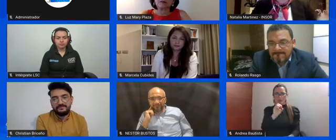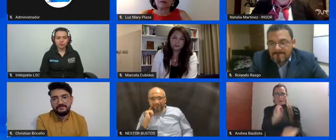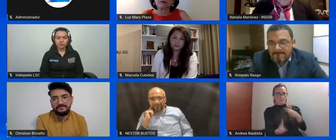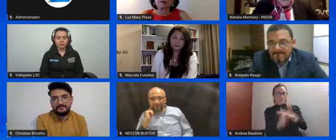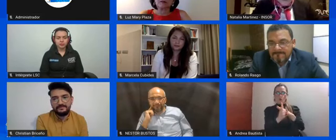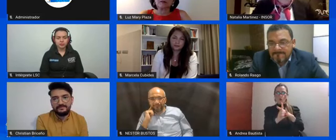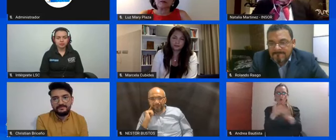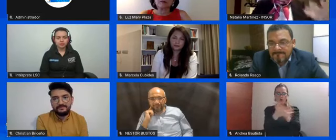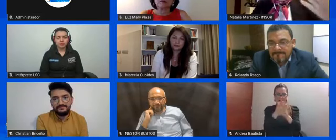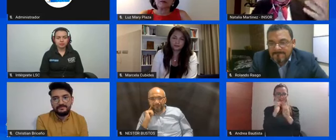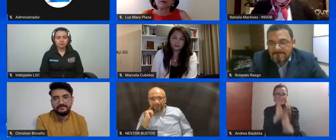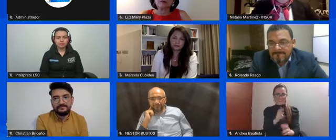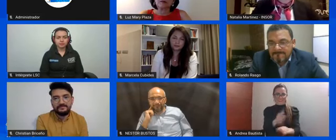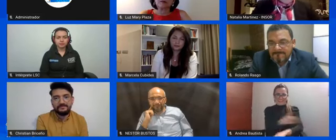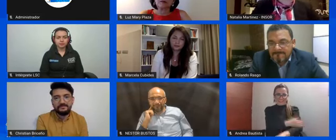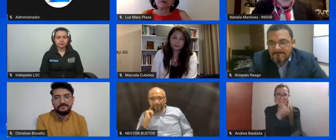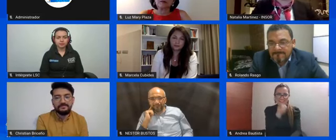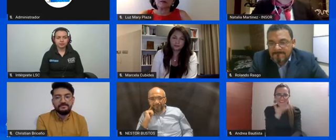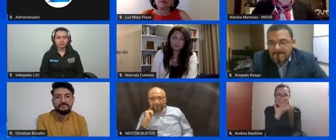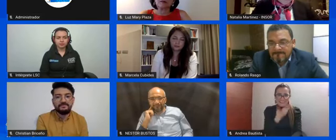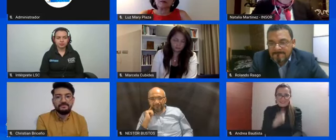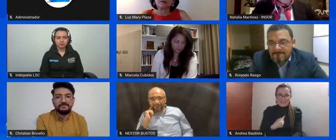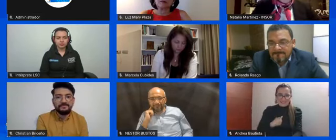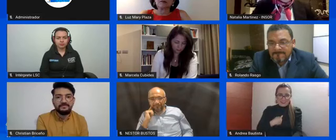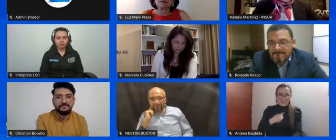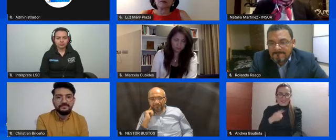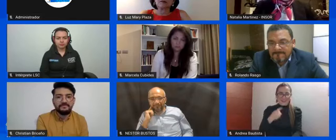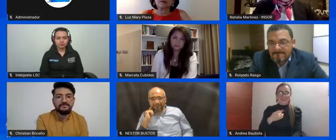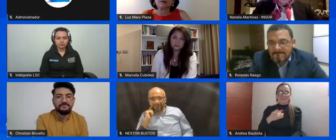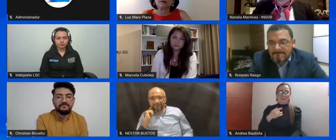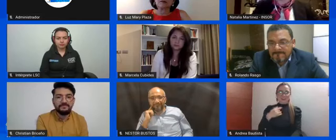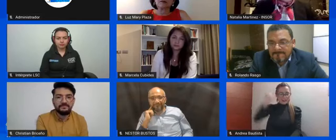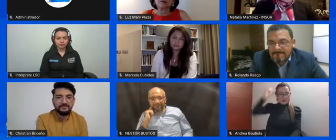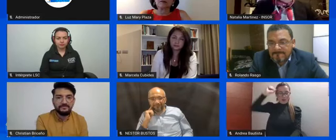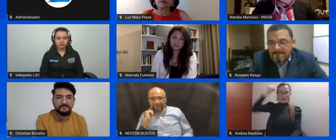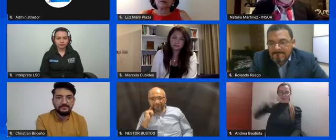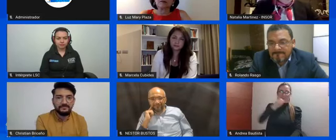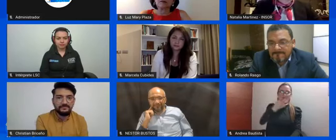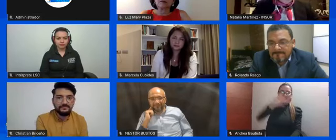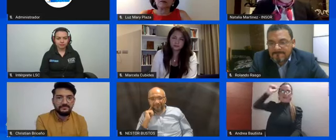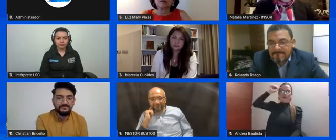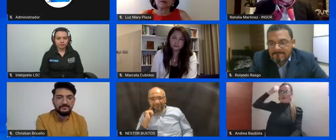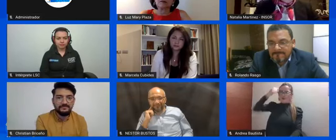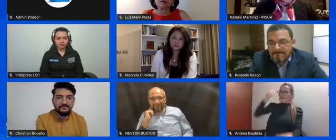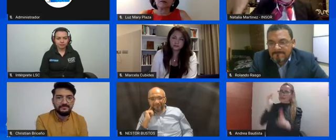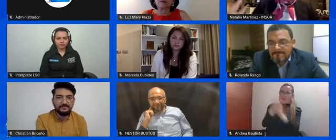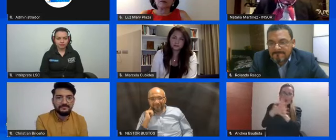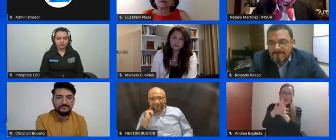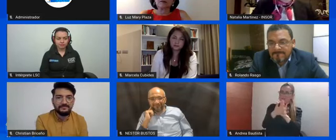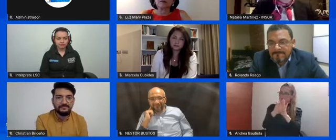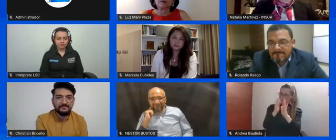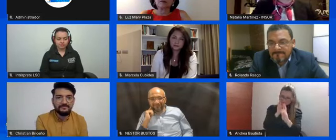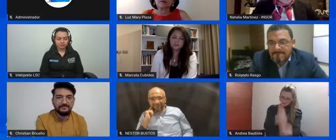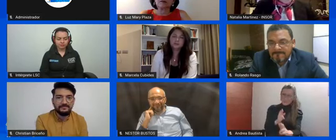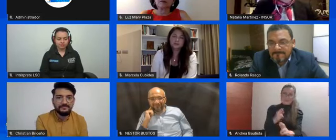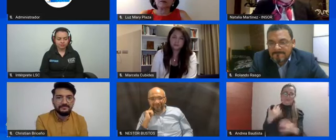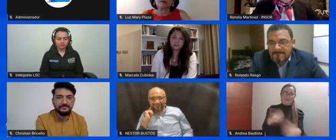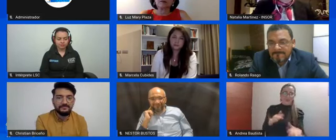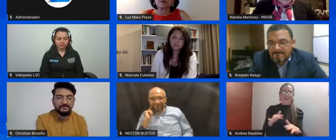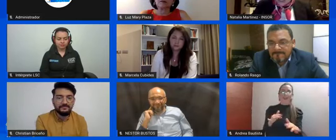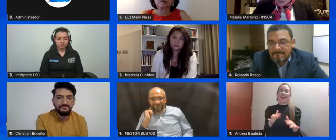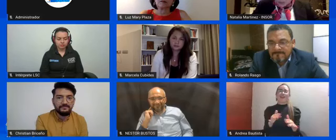vivió Néstor en carne propia y lo vivió también Rolando en carne propia. Entonces sí fue una apuesta muy clara del instituto por sacar la lengua de señas y